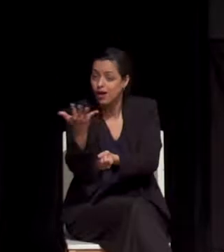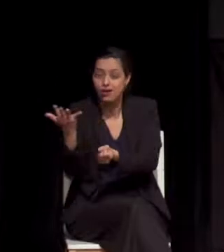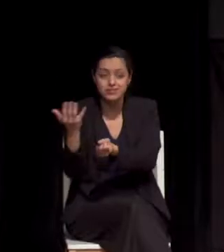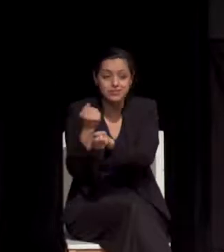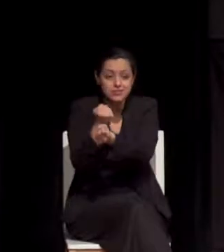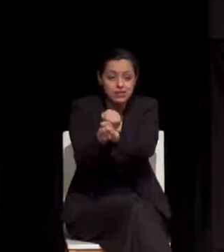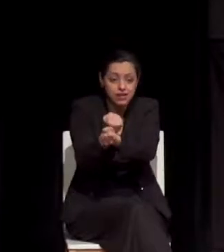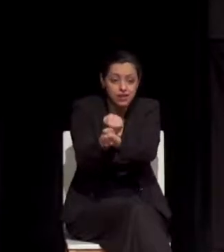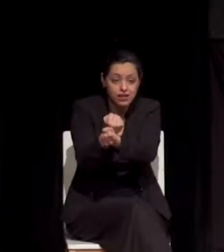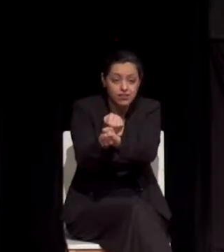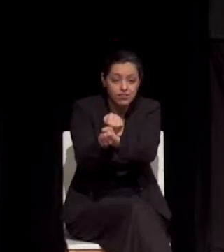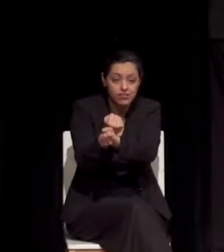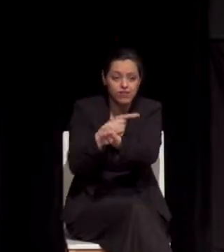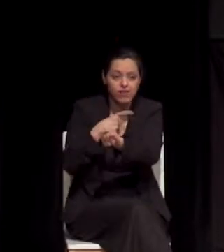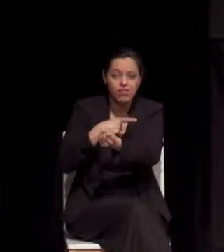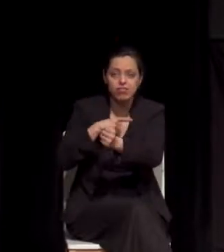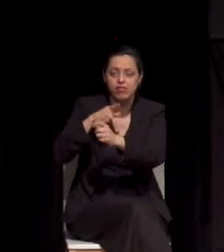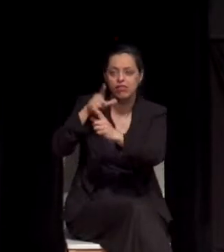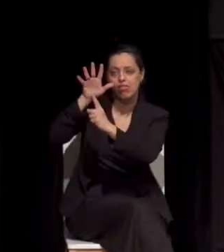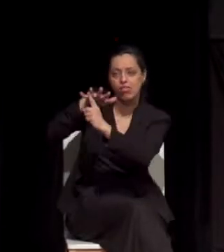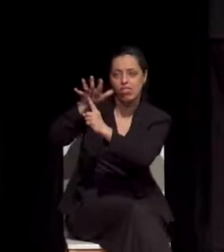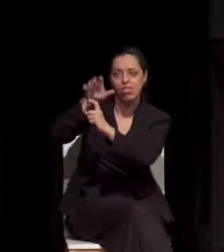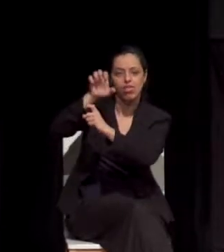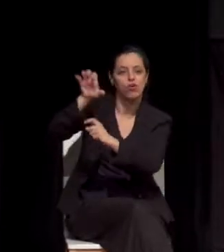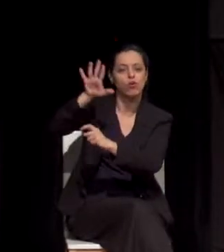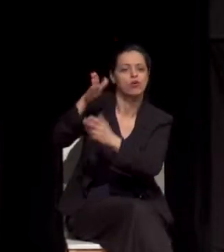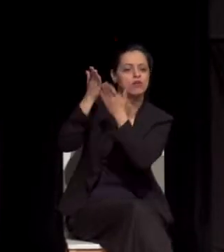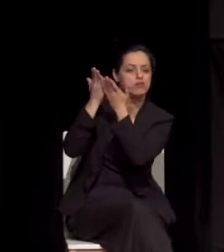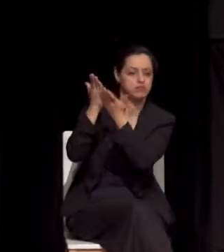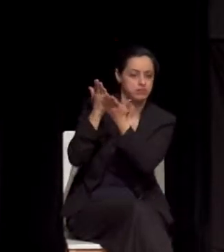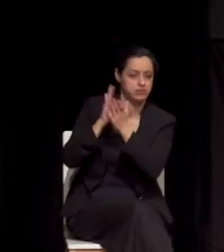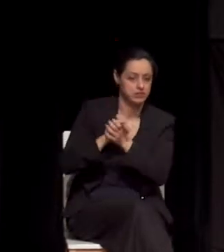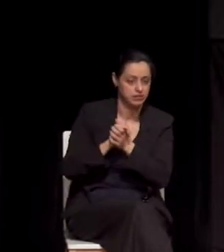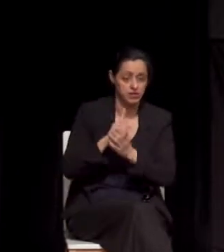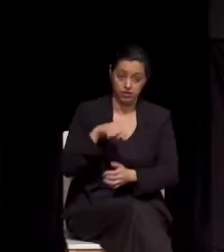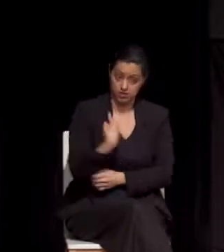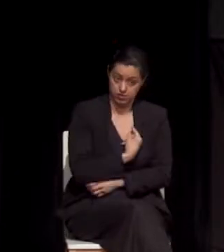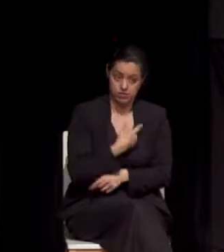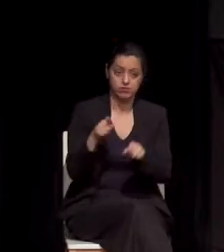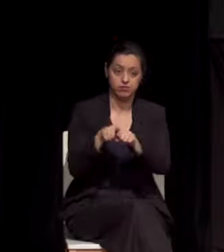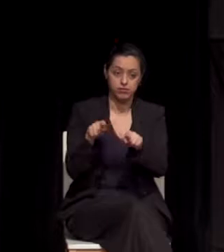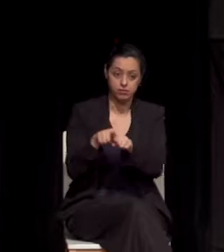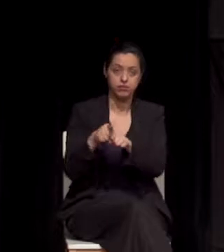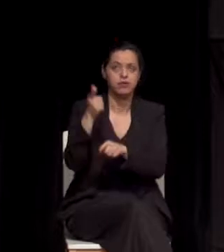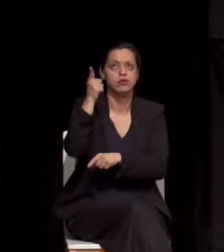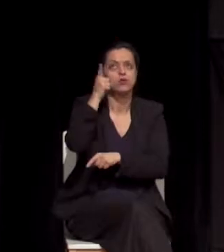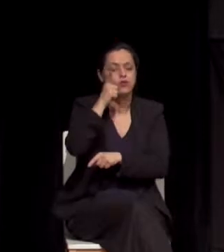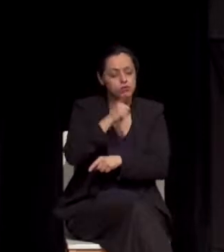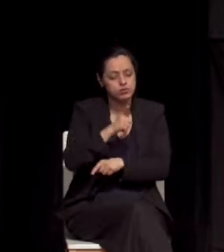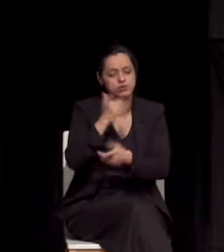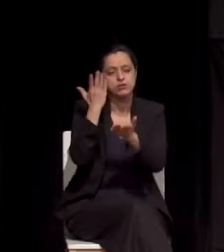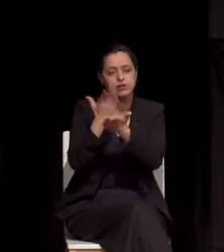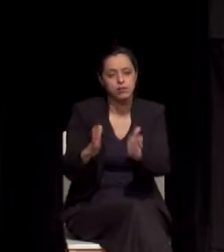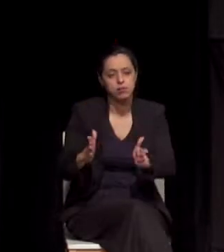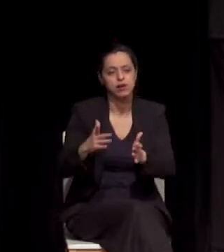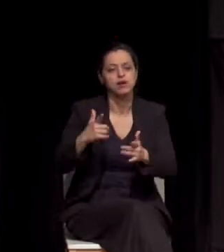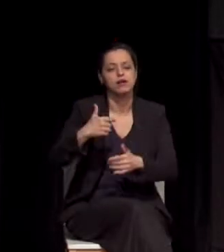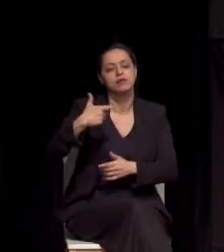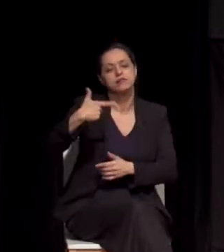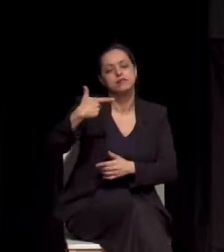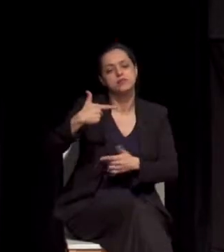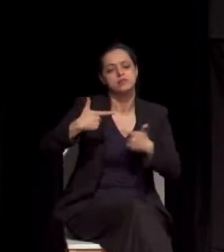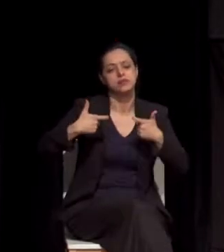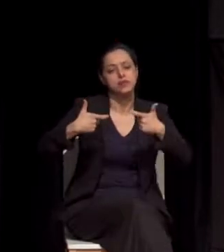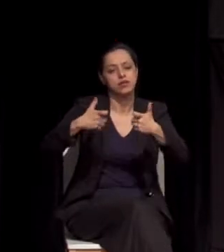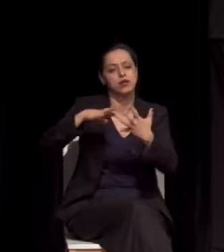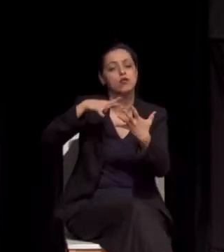Europa. A gente passou pela Segunda Guerra Mundial, que é para